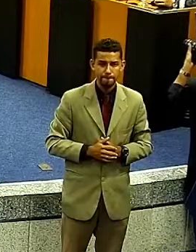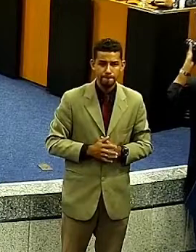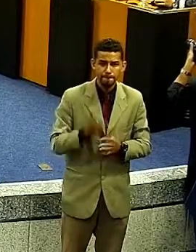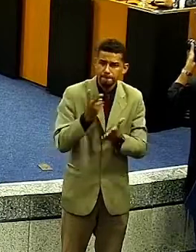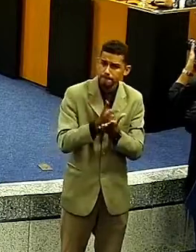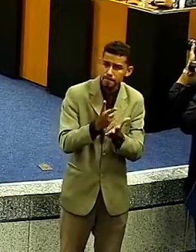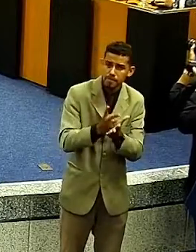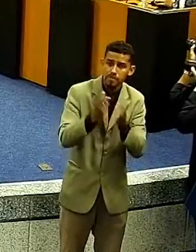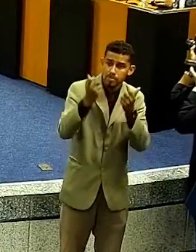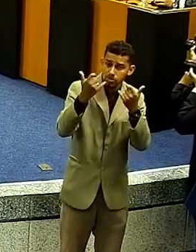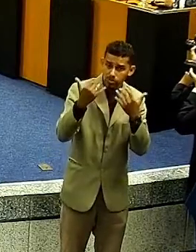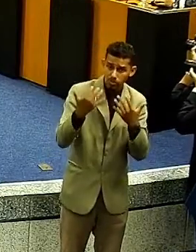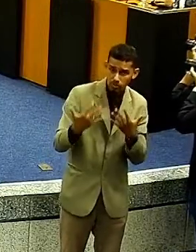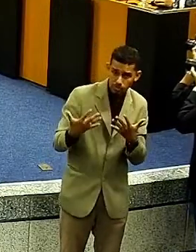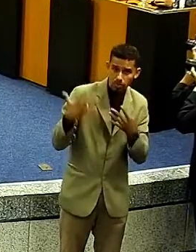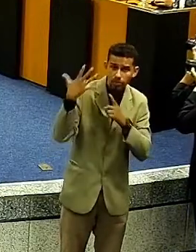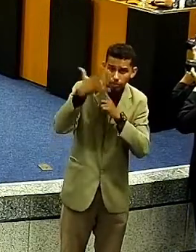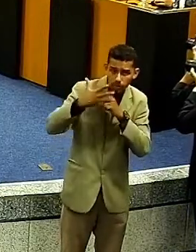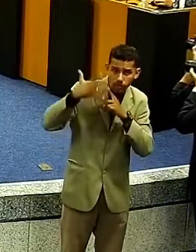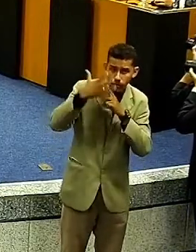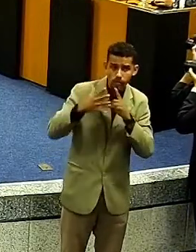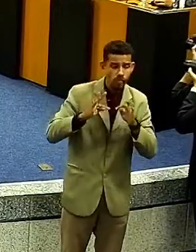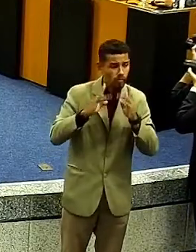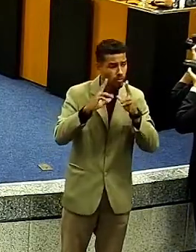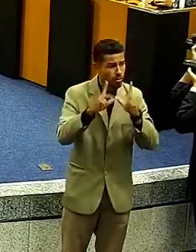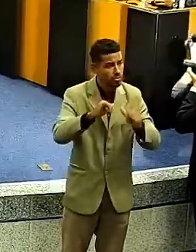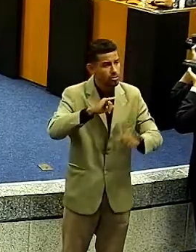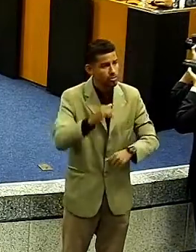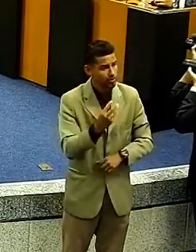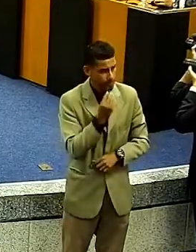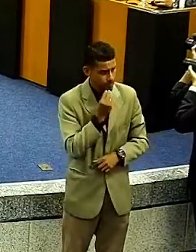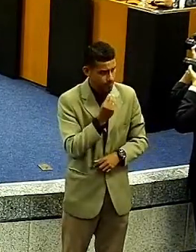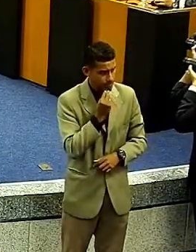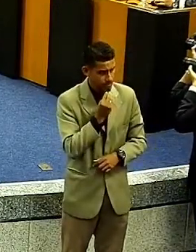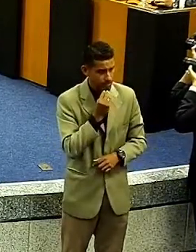minhas falas em todas as